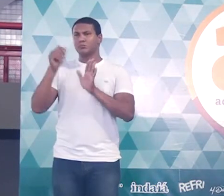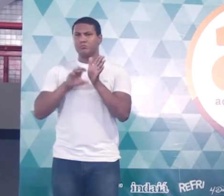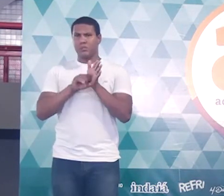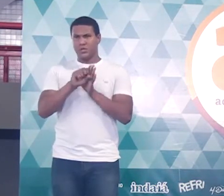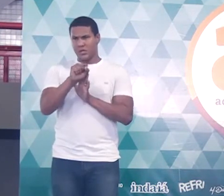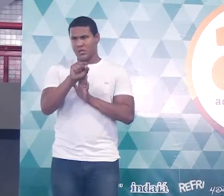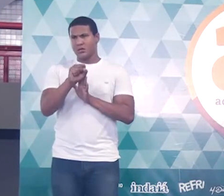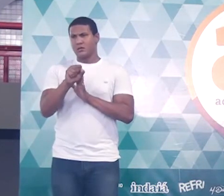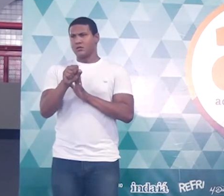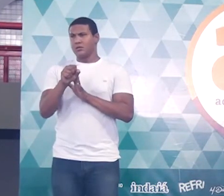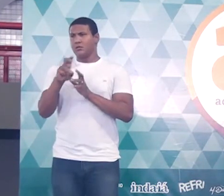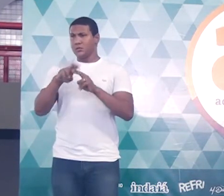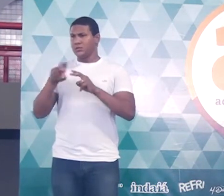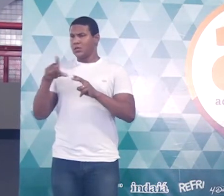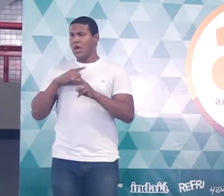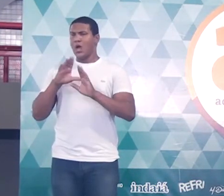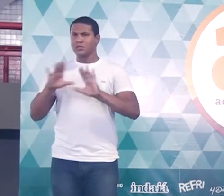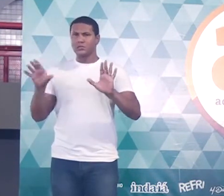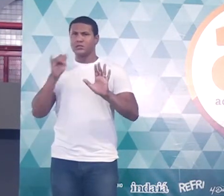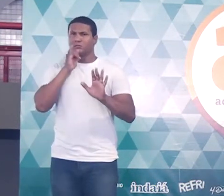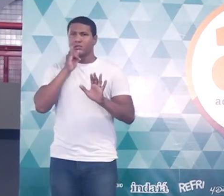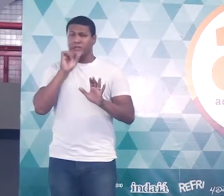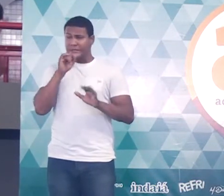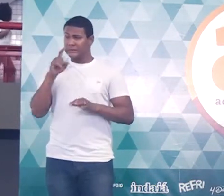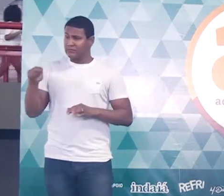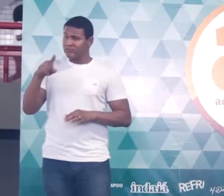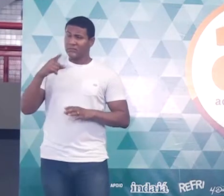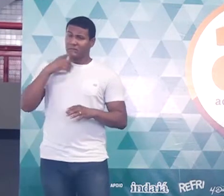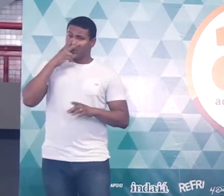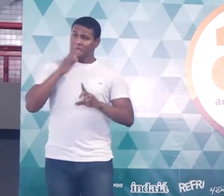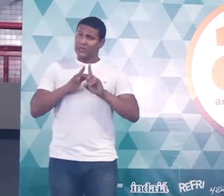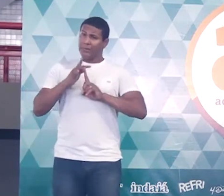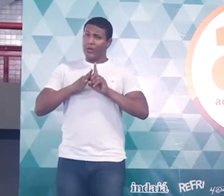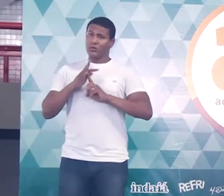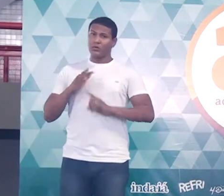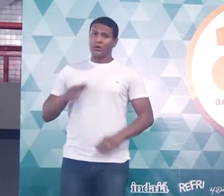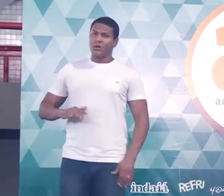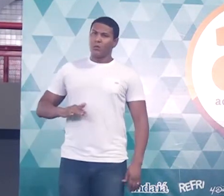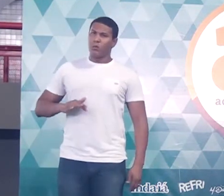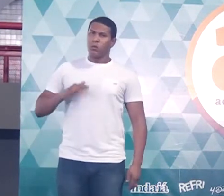Então, quando você aumenta a temperatura, se você quiser, eu vou baixar, vou botar aqui